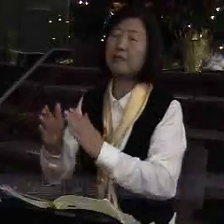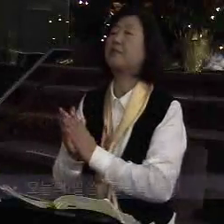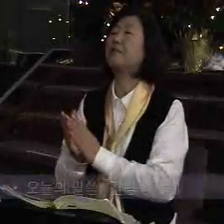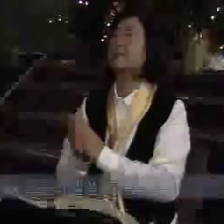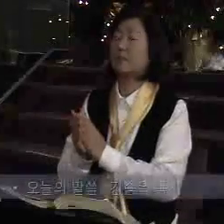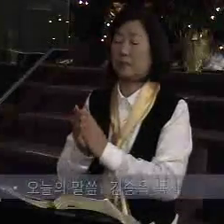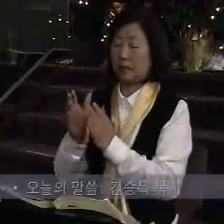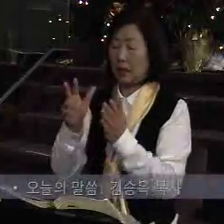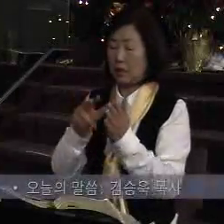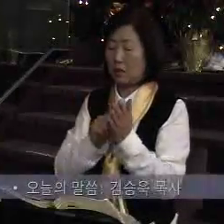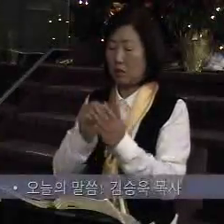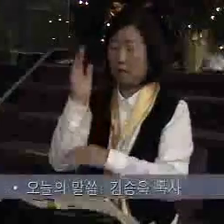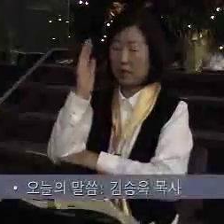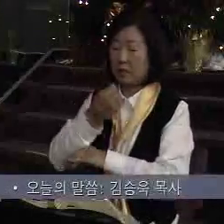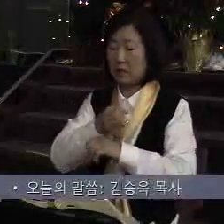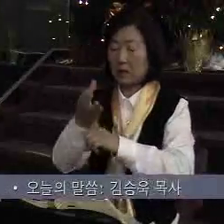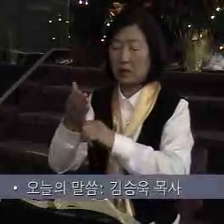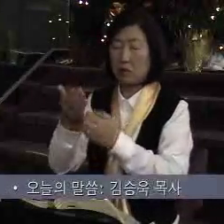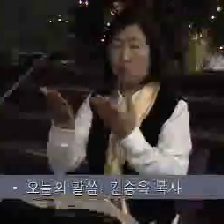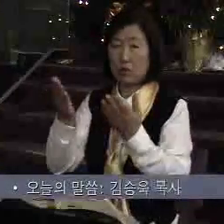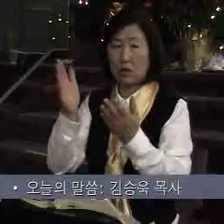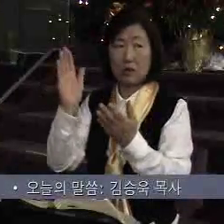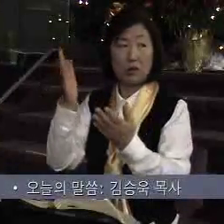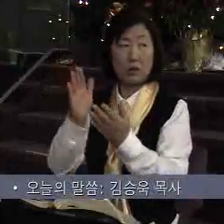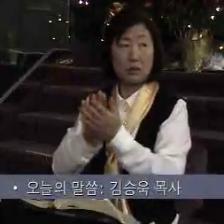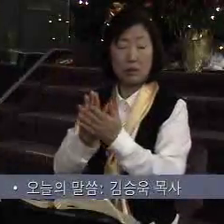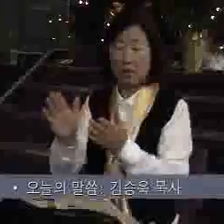제목으로 말씀을 증거해 주시겠습니다.